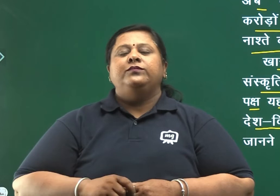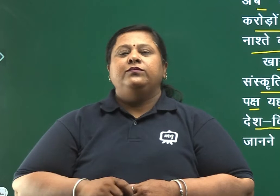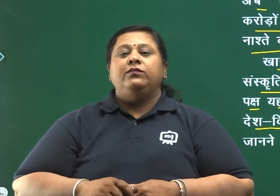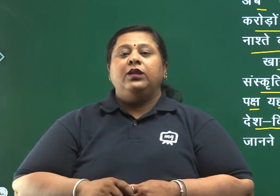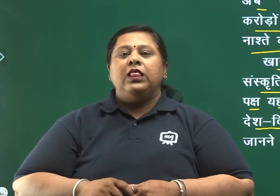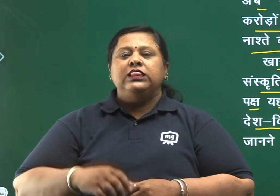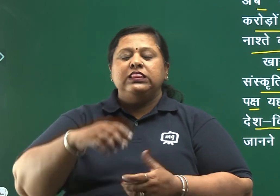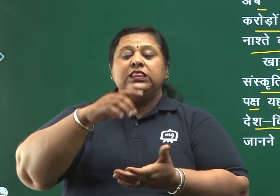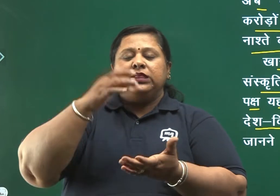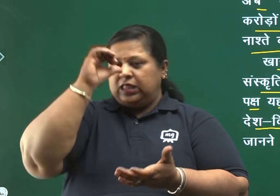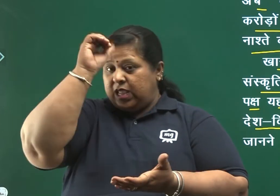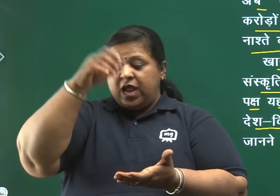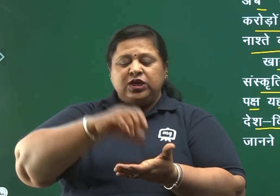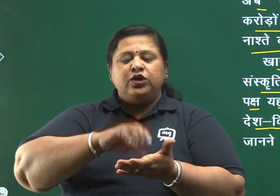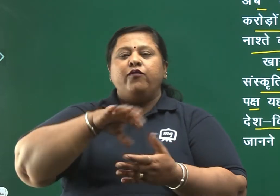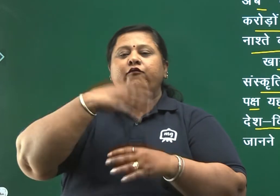देश विदेश के